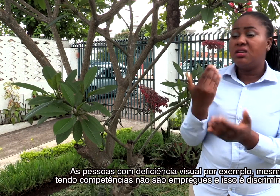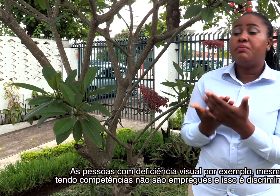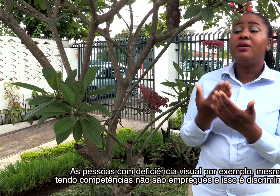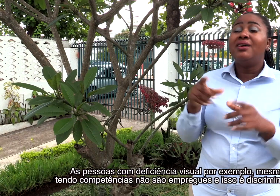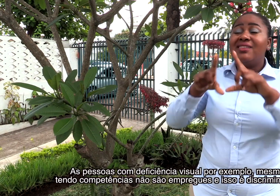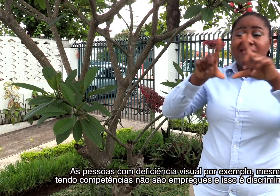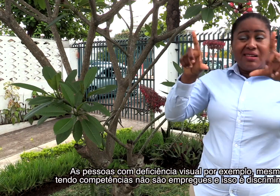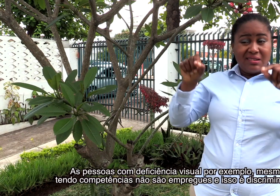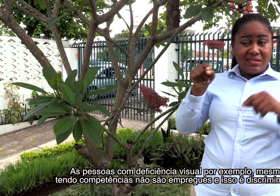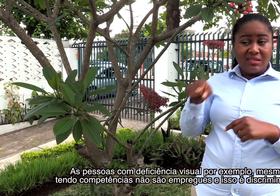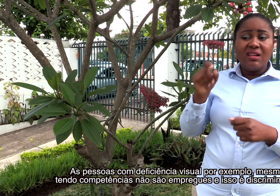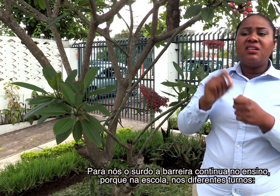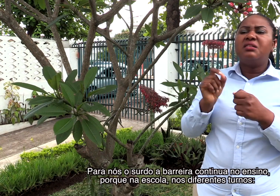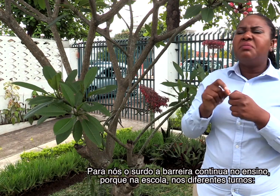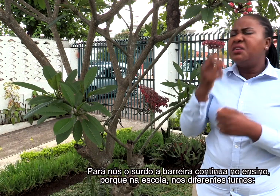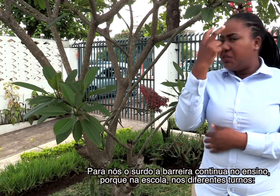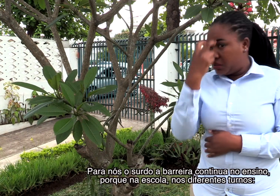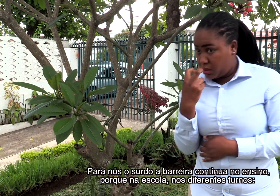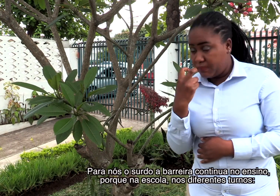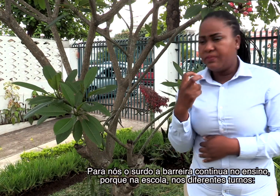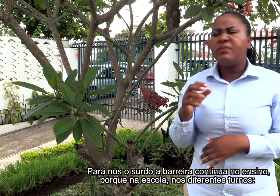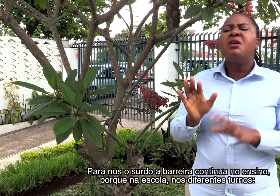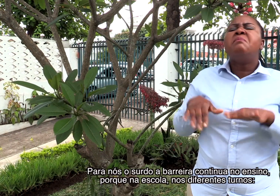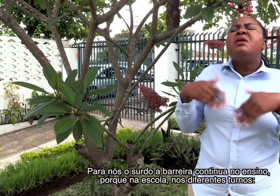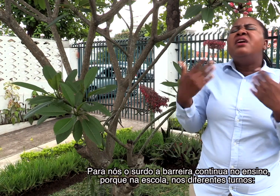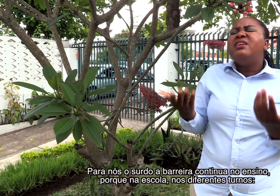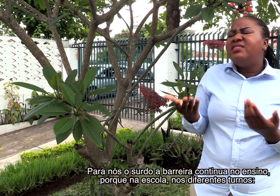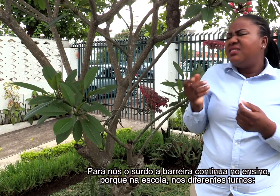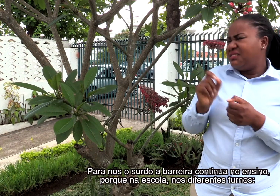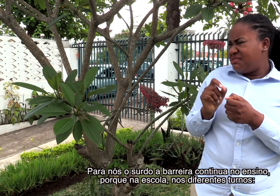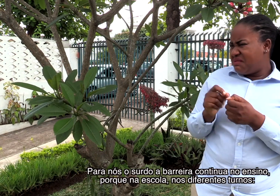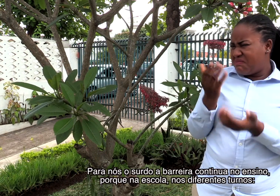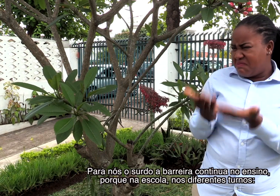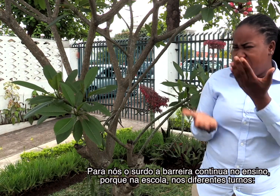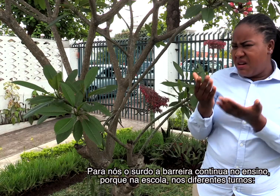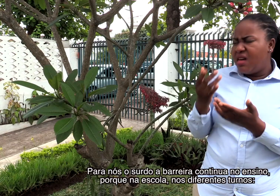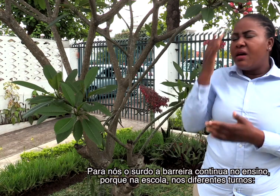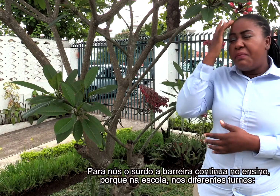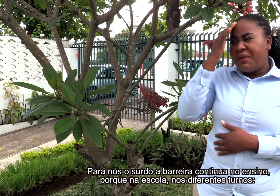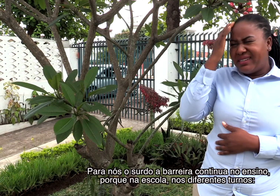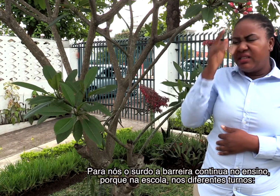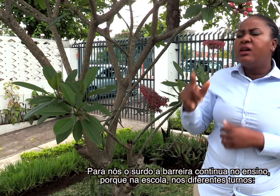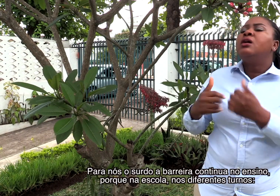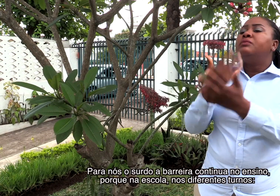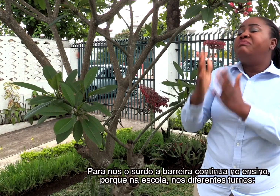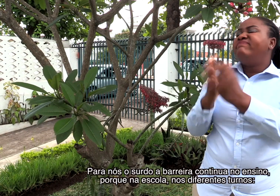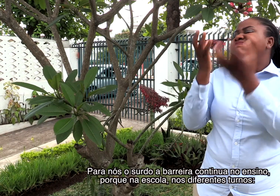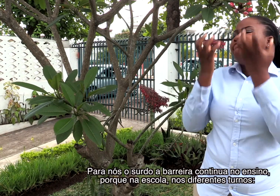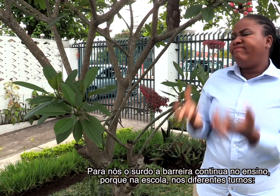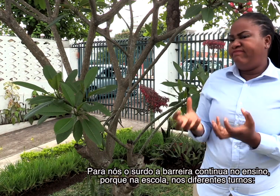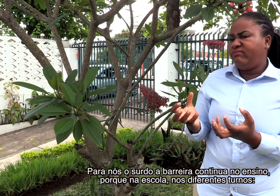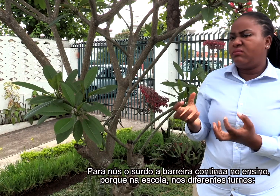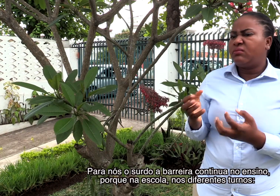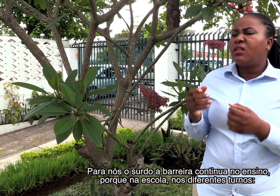isso é discriminação. Para nós, os surdos, a barreira continua no ensino, porque na escola,